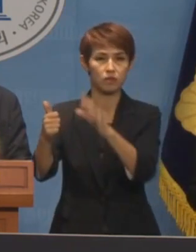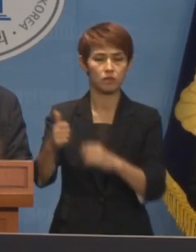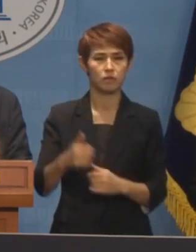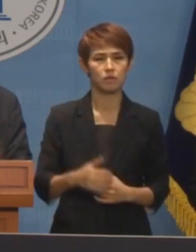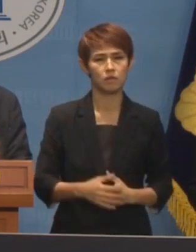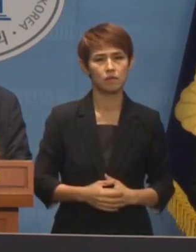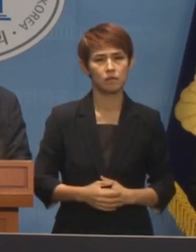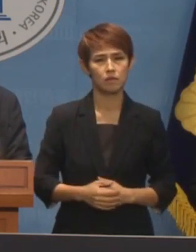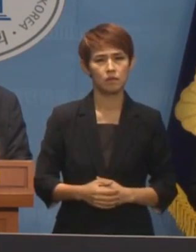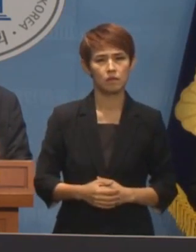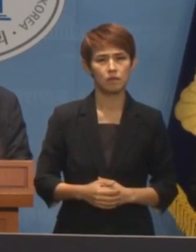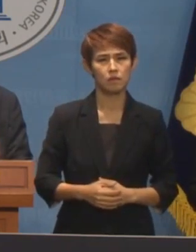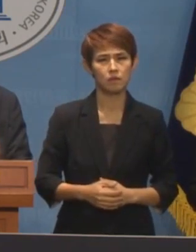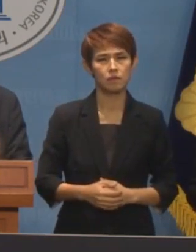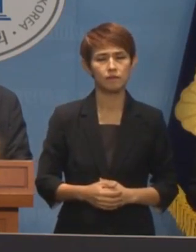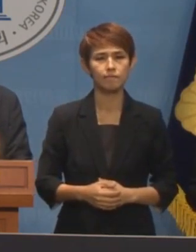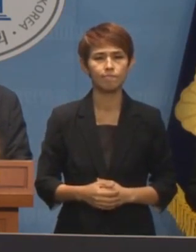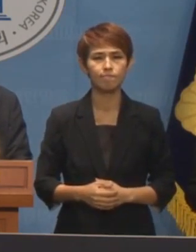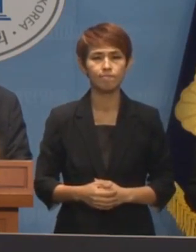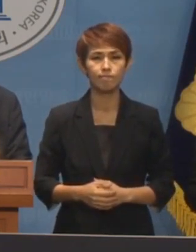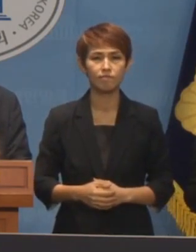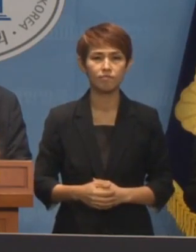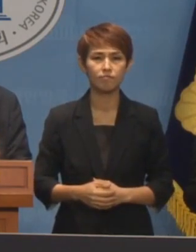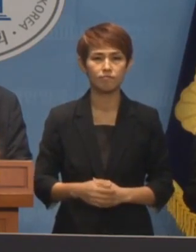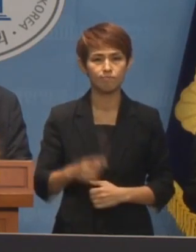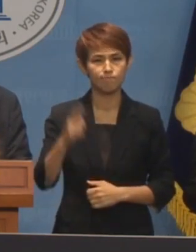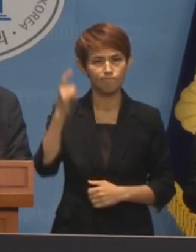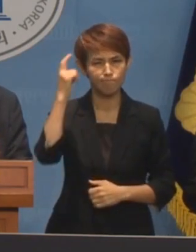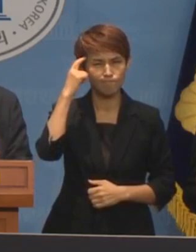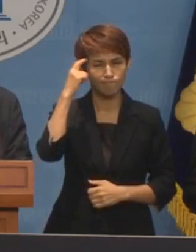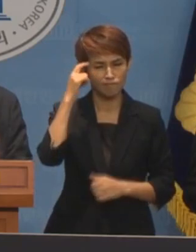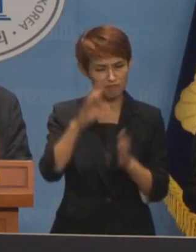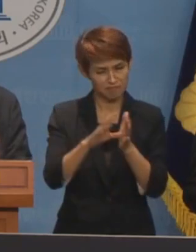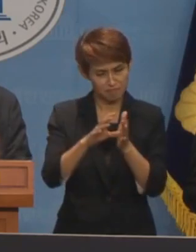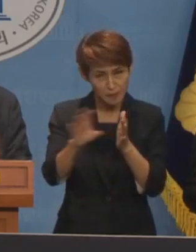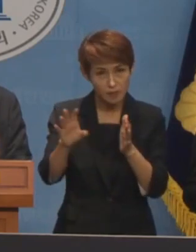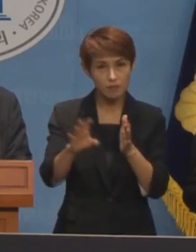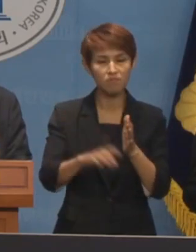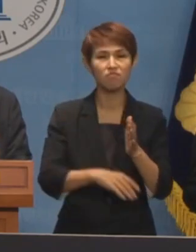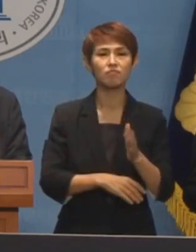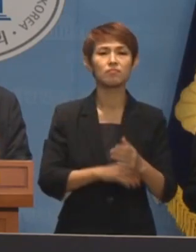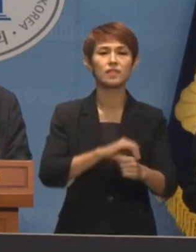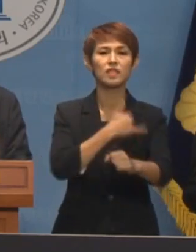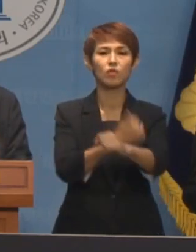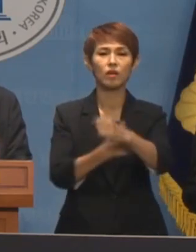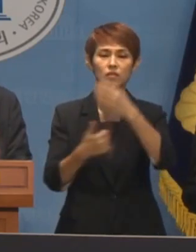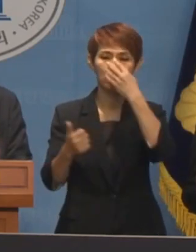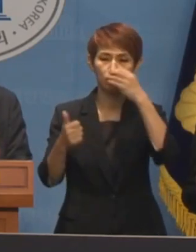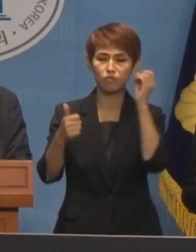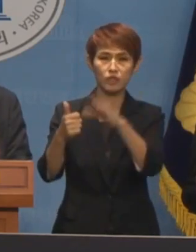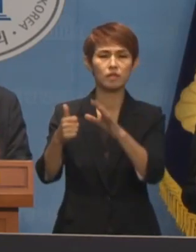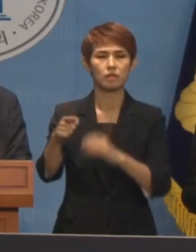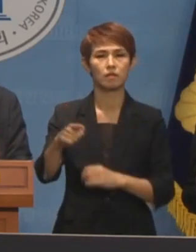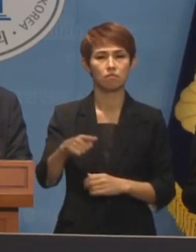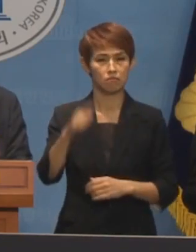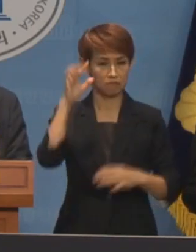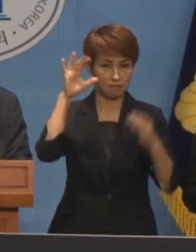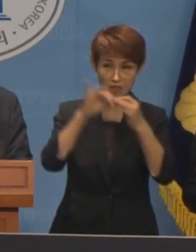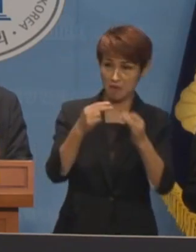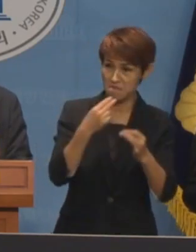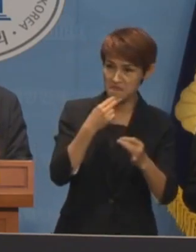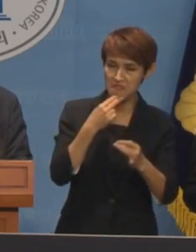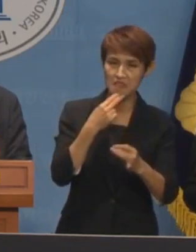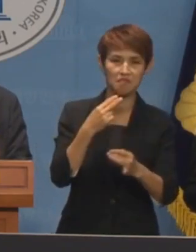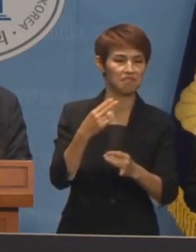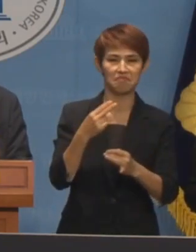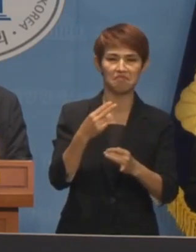전체주의식으로 PC주의에 물들어서 편향된 인권을 주장하고 자기들의 노선에 동의하지 않으면 무조건 반인권 세력으로